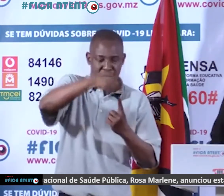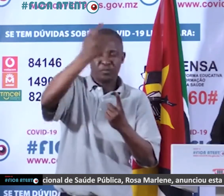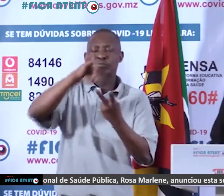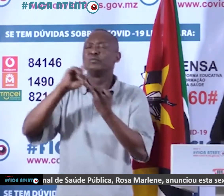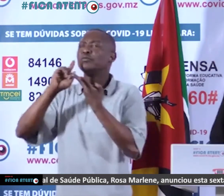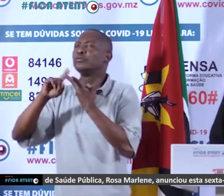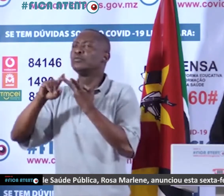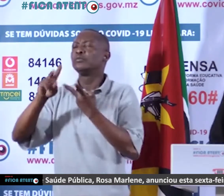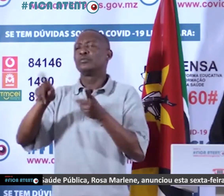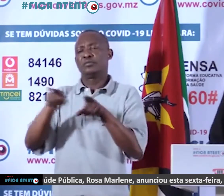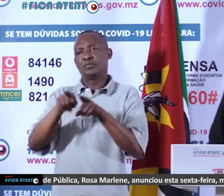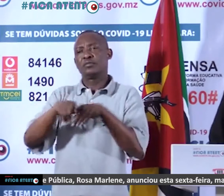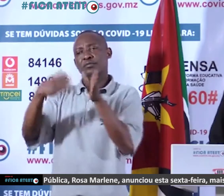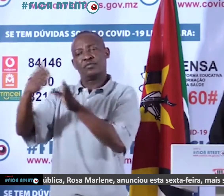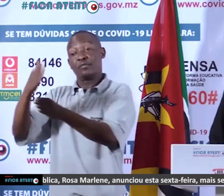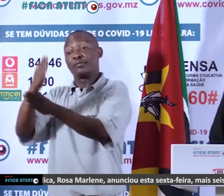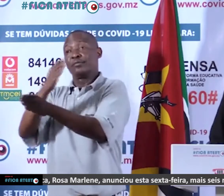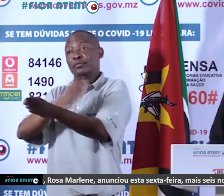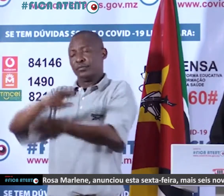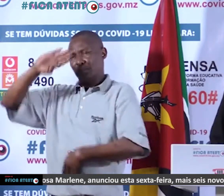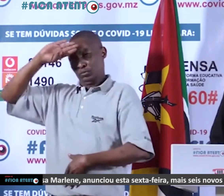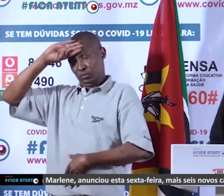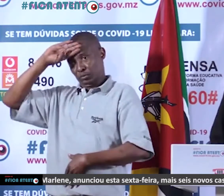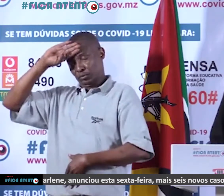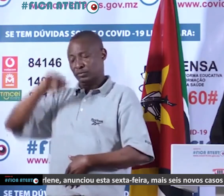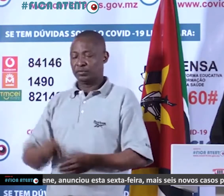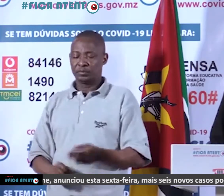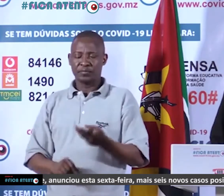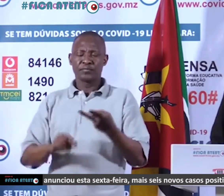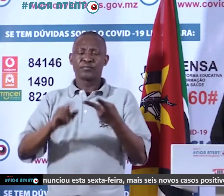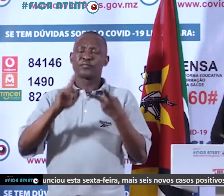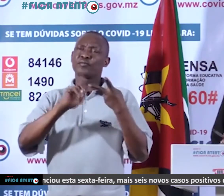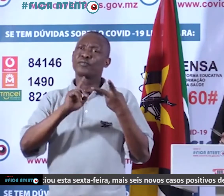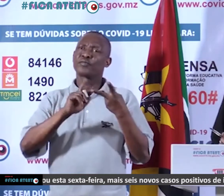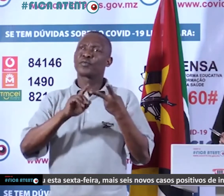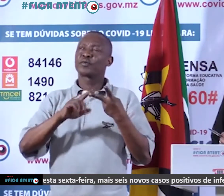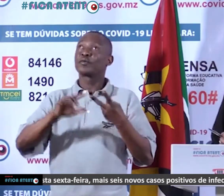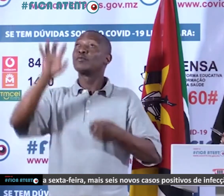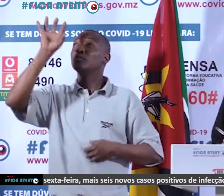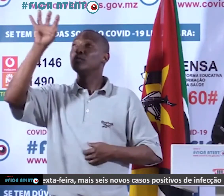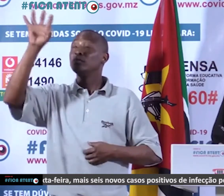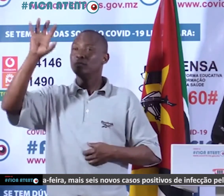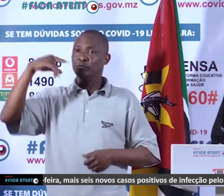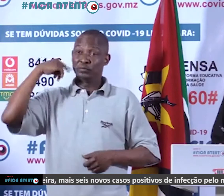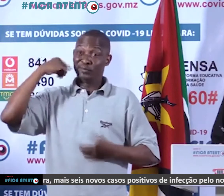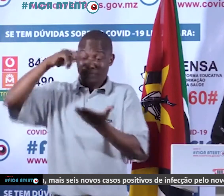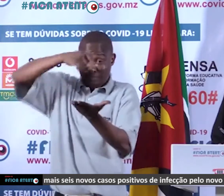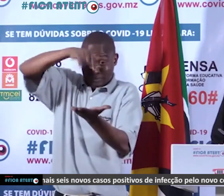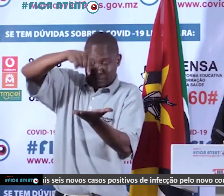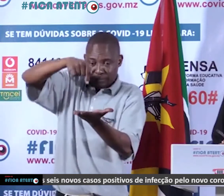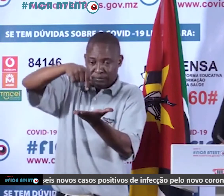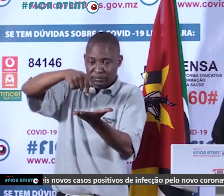Também temos um caso da província de Cabo Delgado, cidade de Pemba, resultado do rastreio